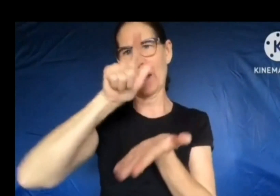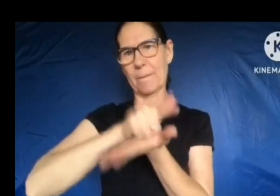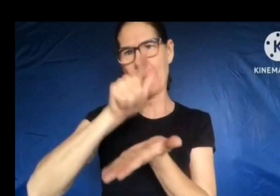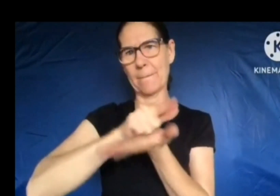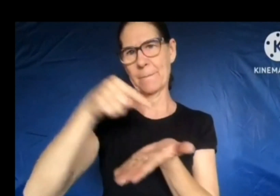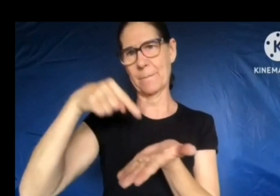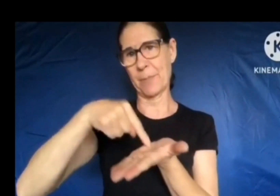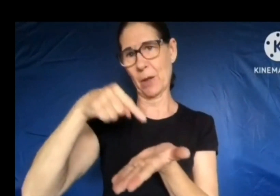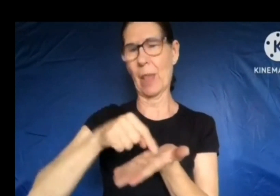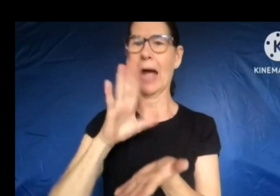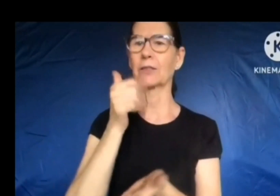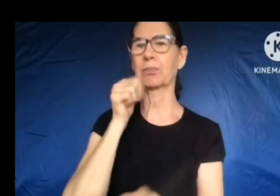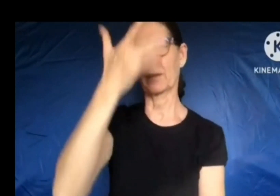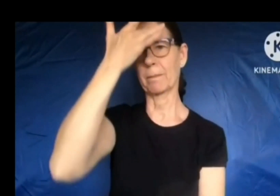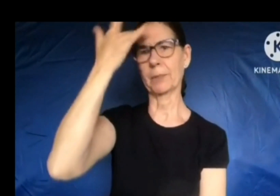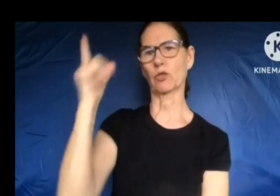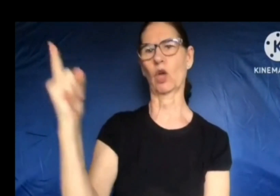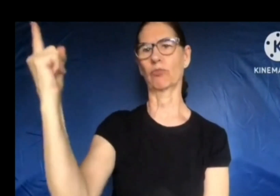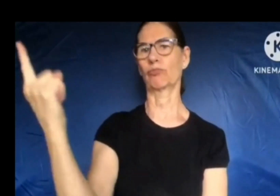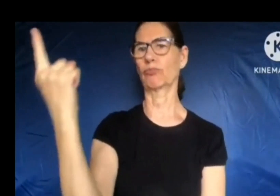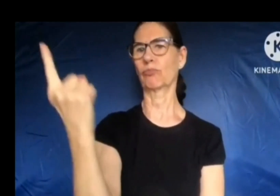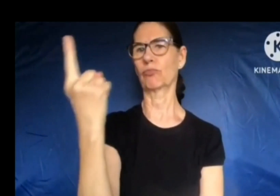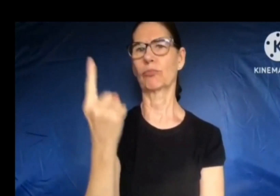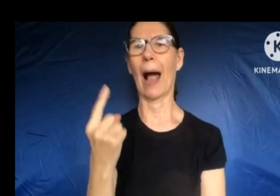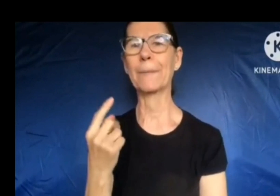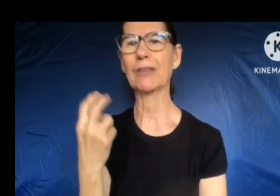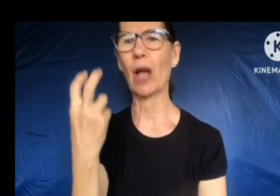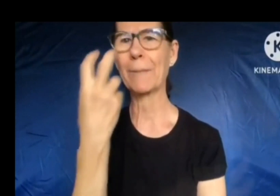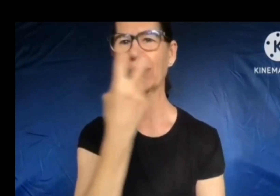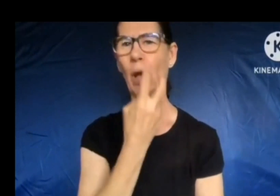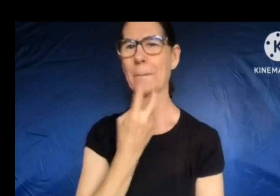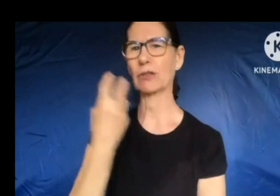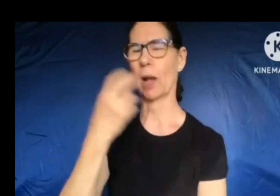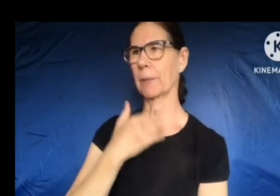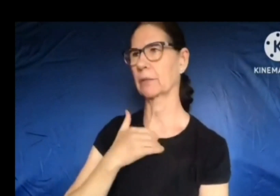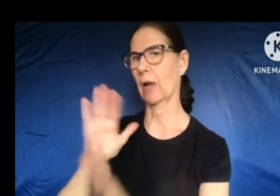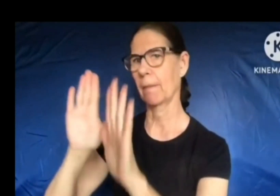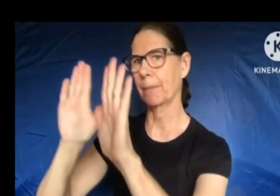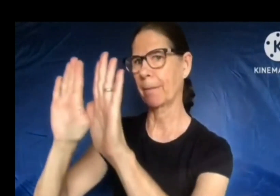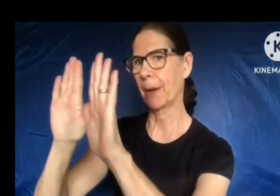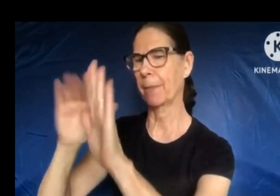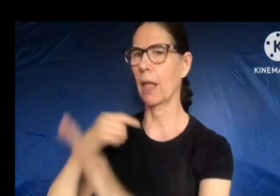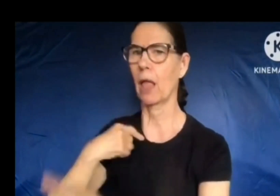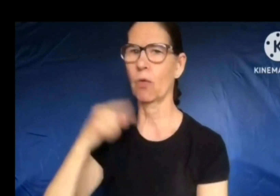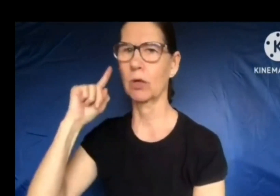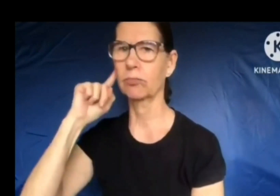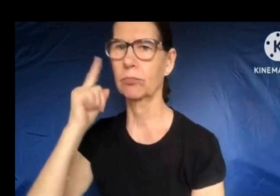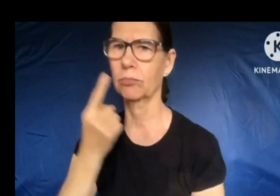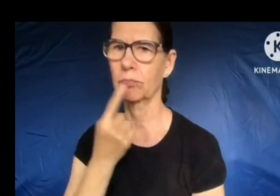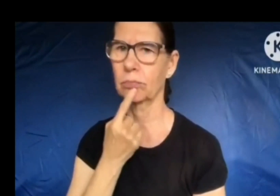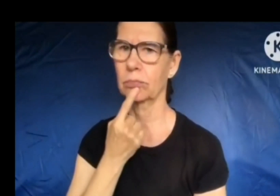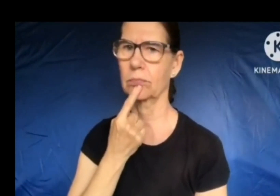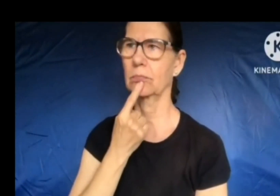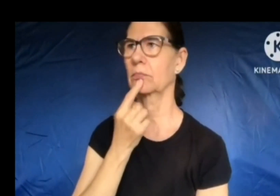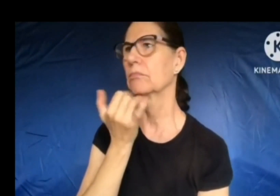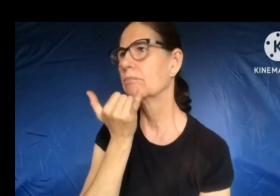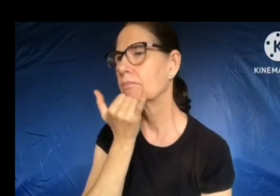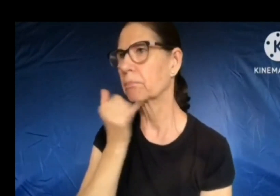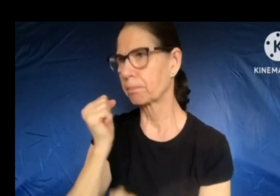entendem, às vezes não. Quando não entende, eu escrevo. Às vezes uma pessoa chega perto de mim e começa a falar, oralizar, e eu falo: espera um